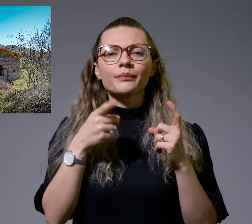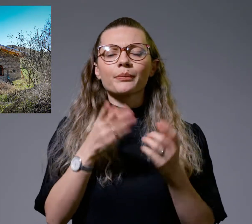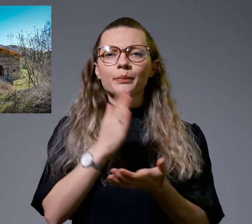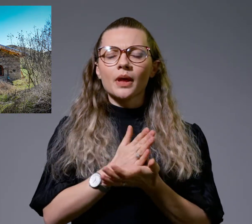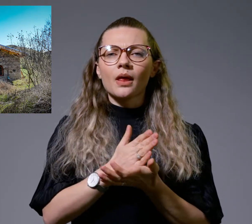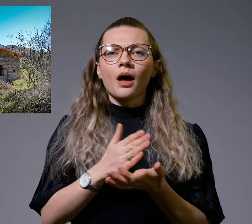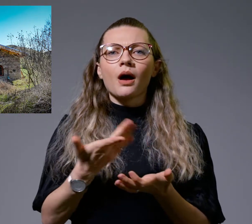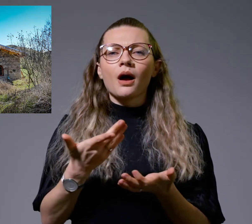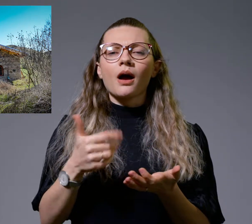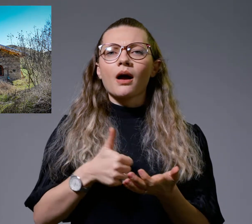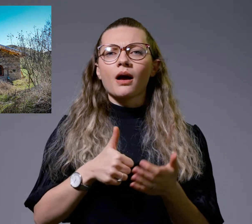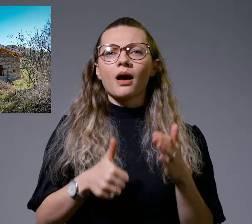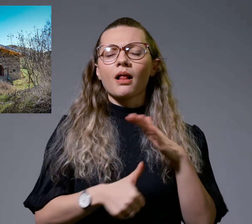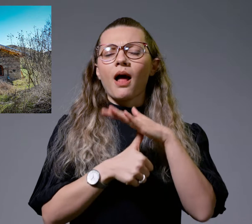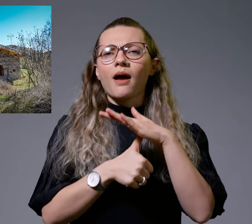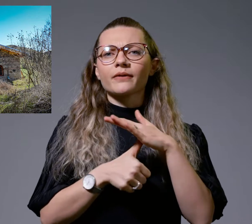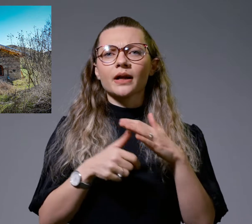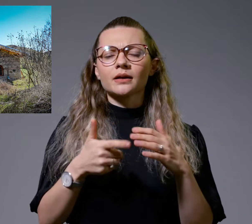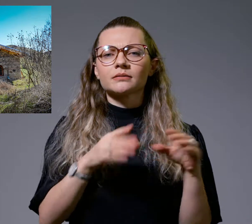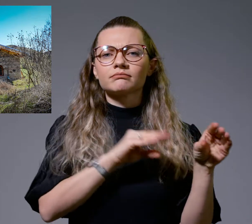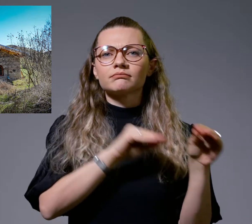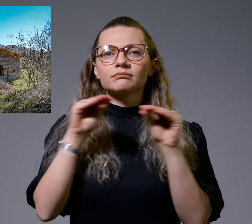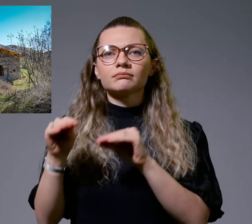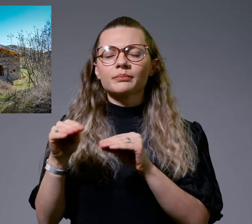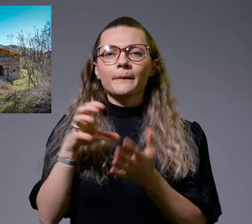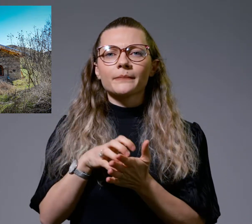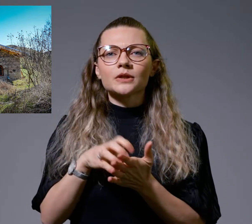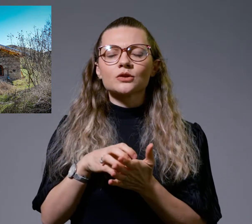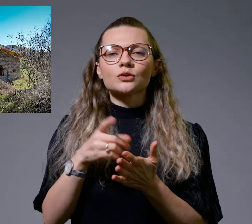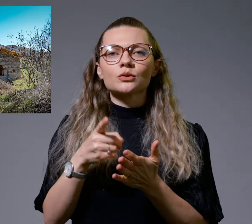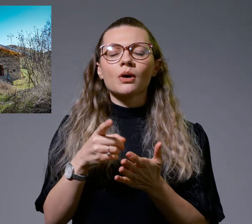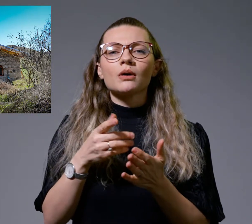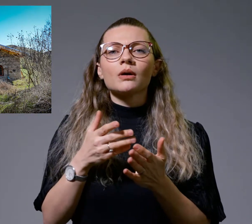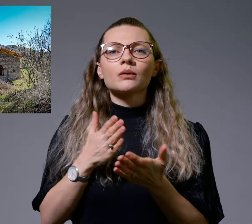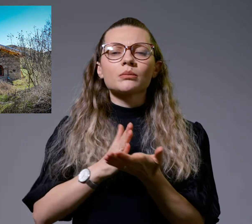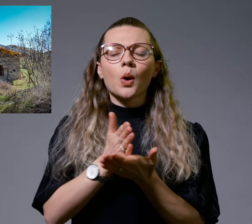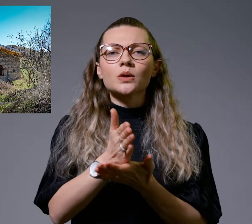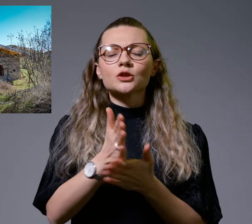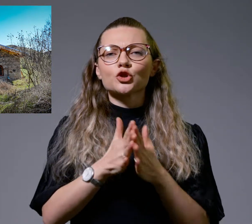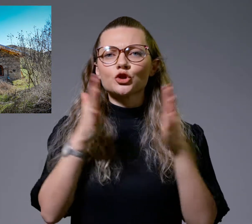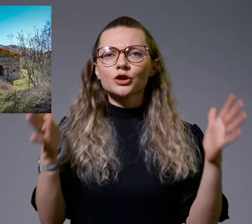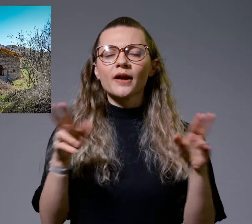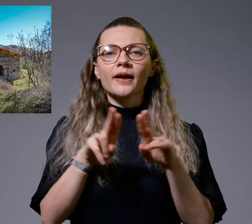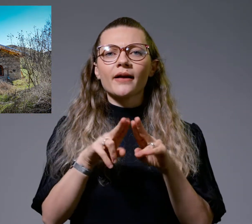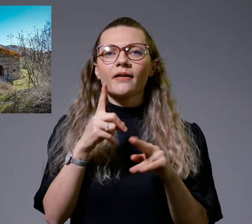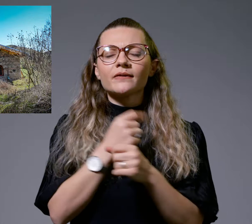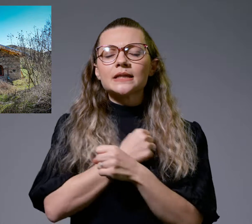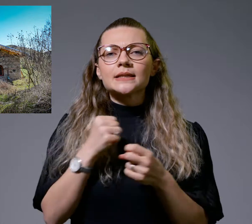главен преносен пункт во процесот на ширењето на византиската уметност